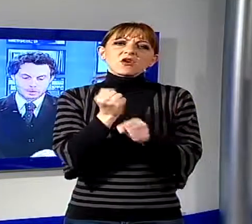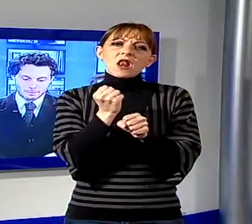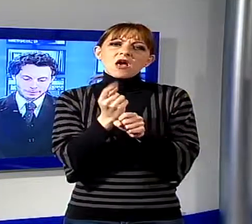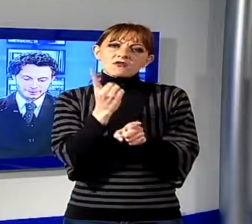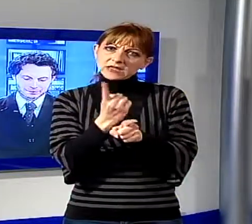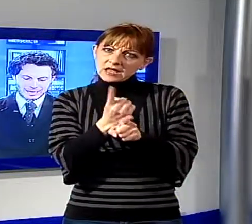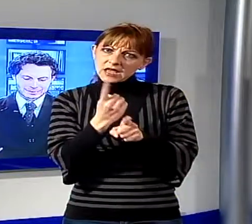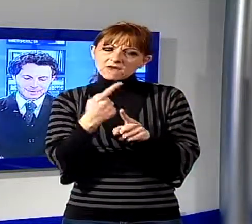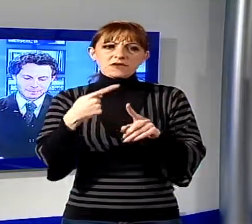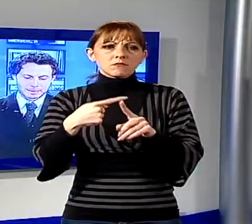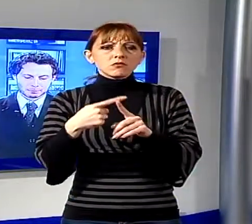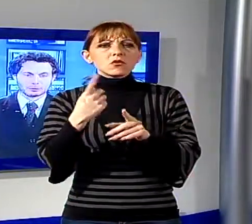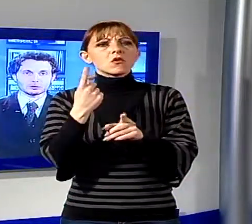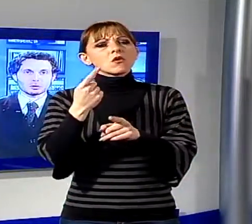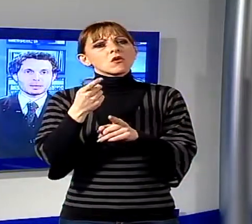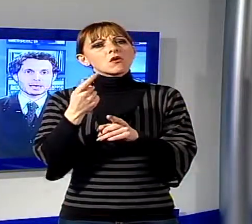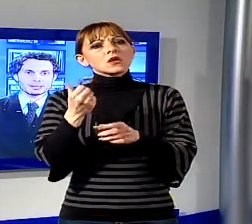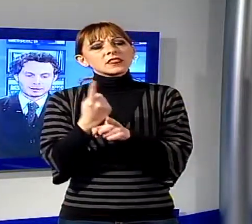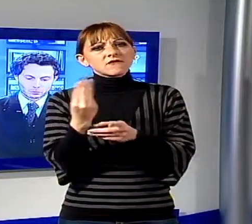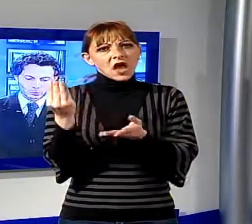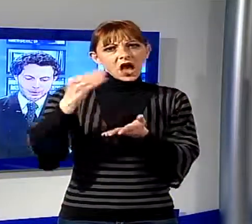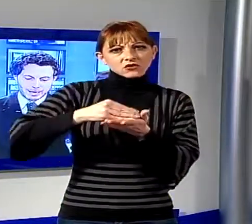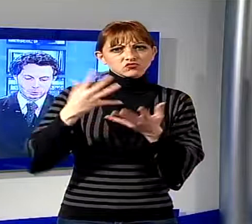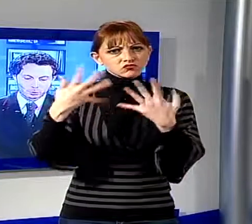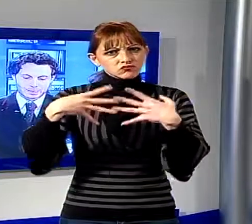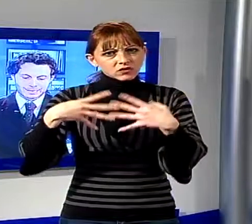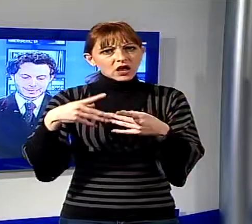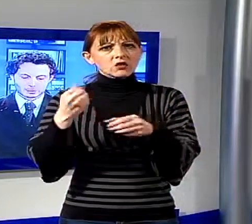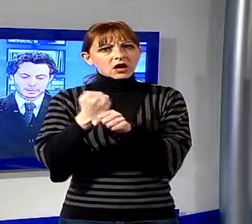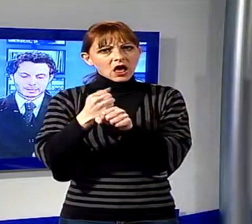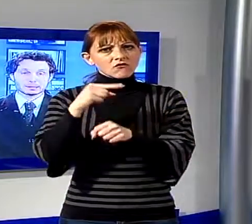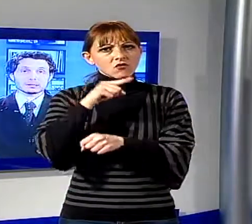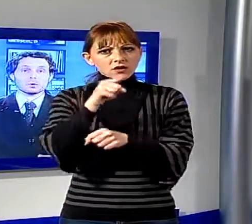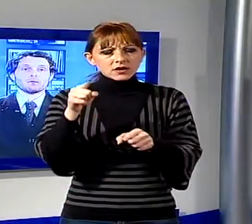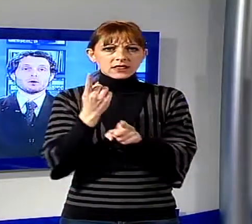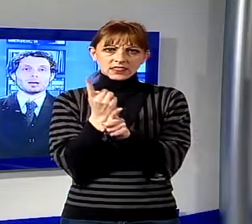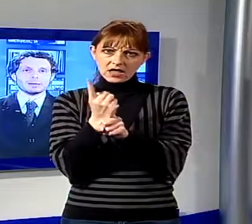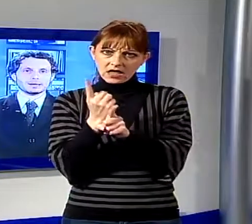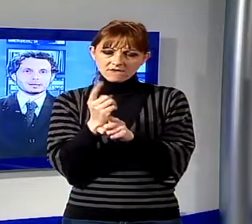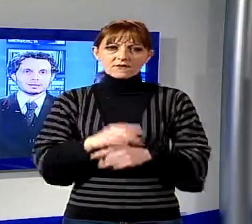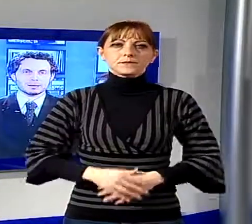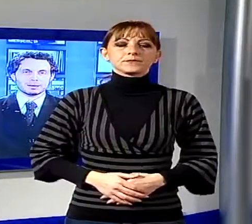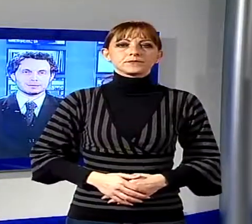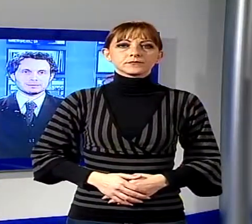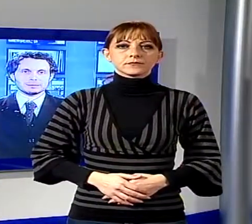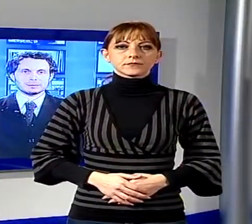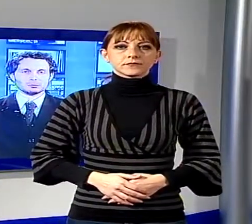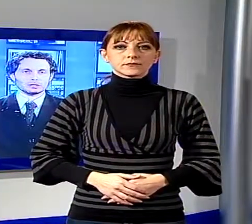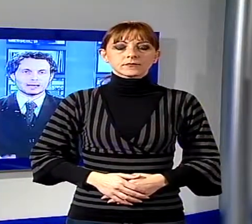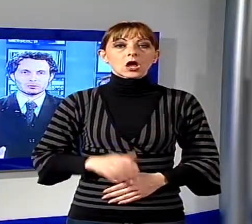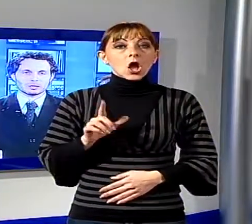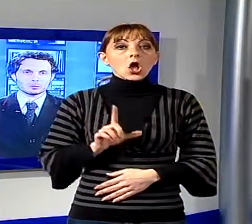su Pietrasanta. E a proposito delle scuole, a Lucca da lunedì di nuovo aperti i plessi